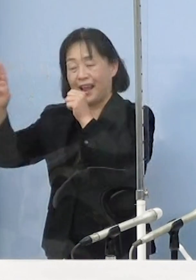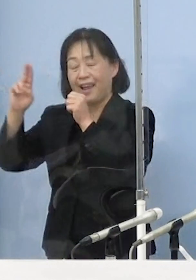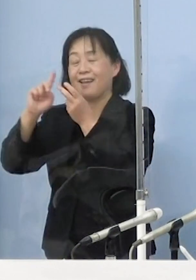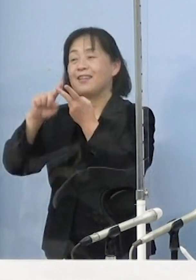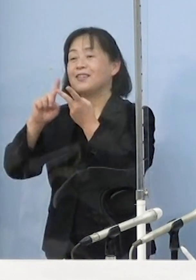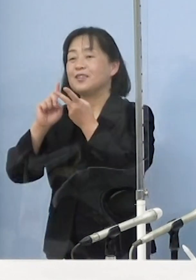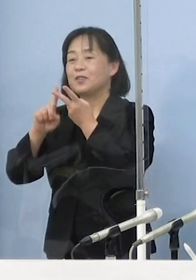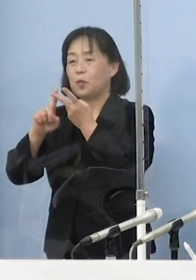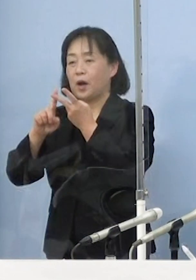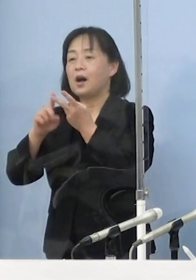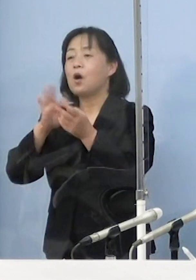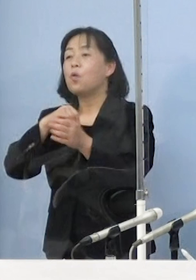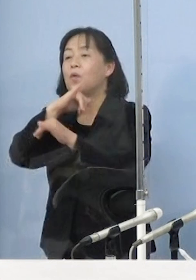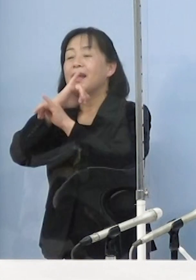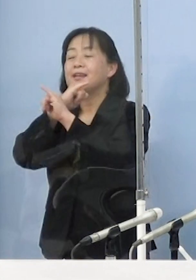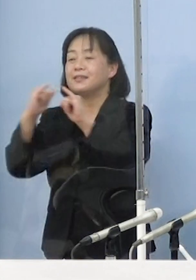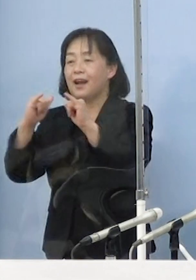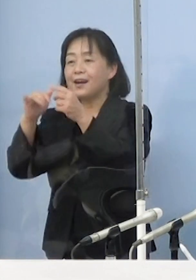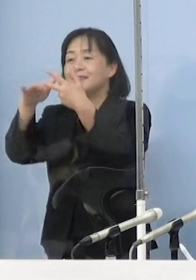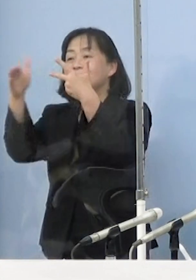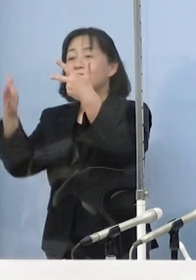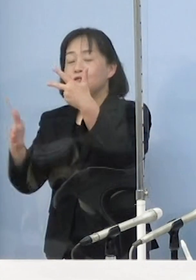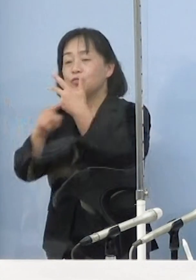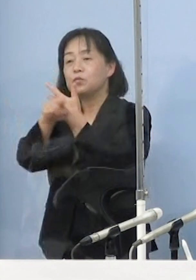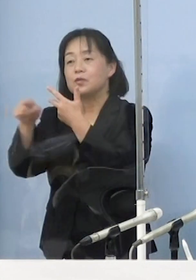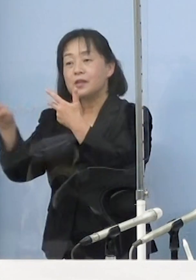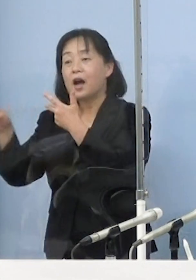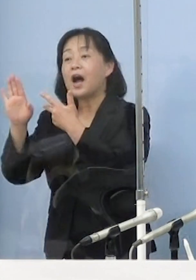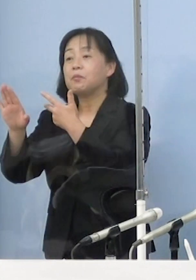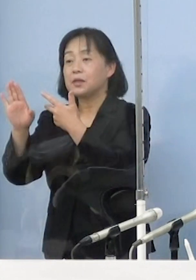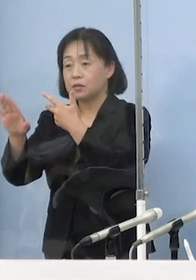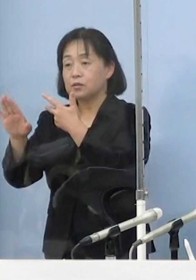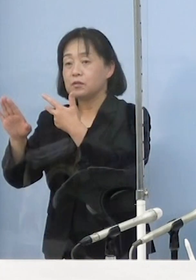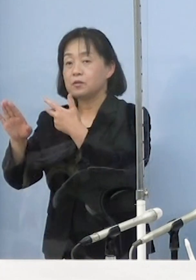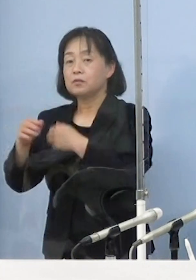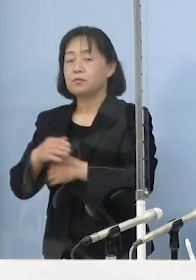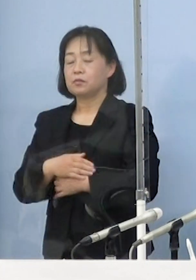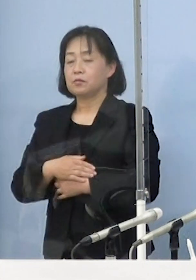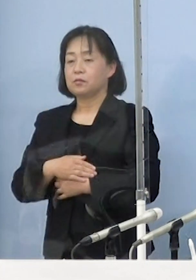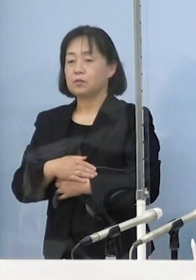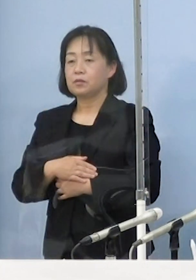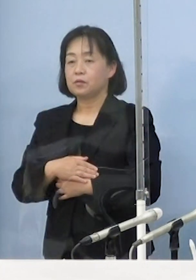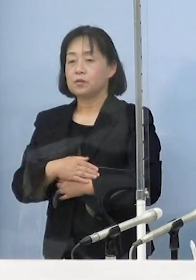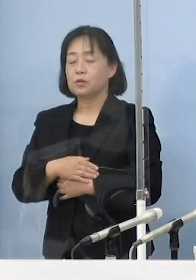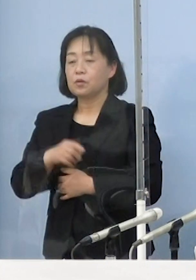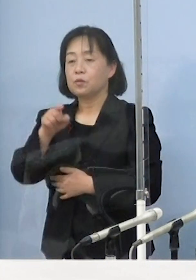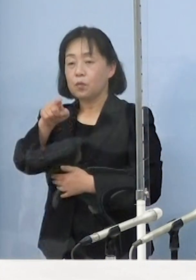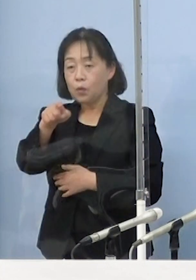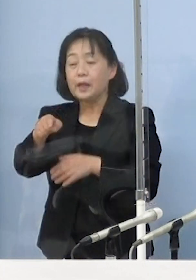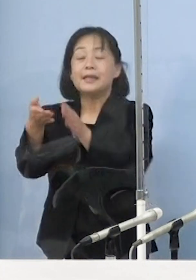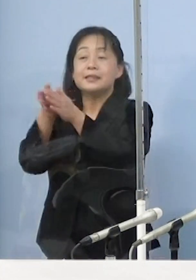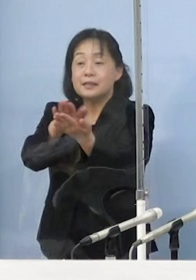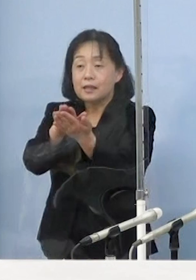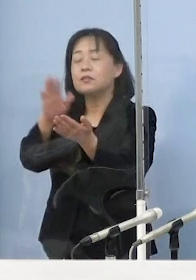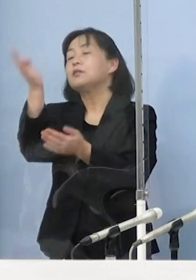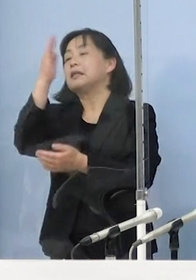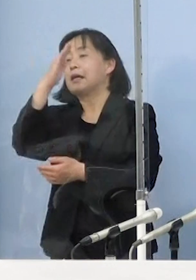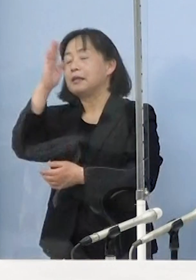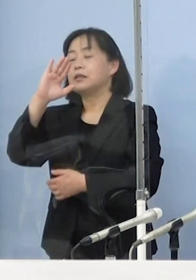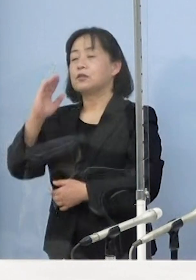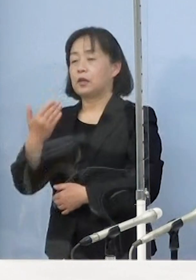ラスターが、高齢者にまつわるクラスターがあったわけですから、まあ、ピンポイントでそれぞれが死亡者だということを言ってるわけじゃないんです